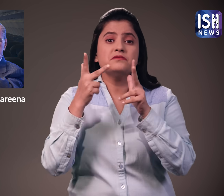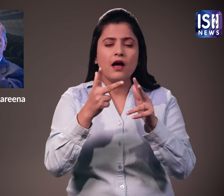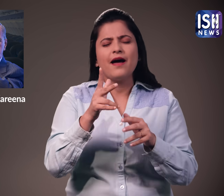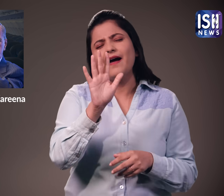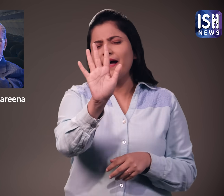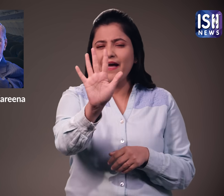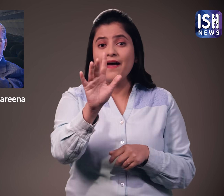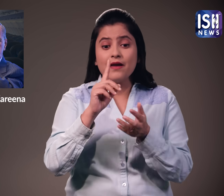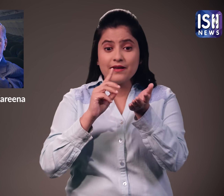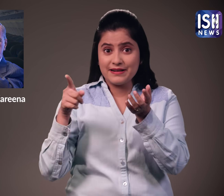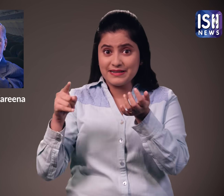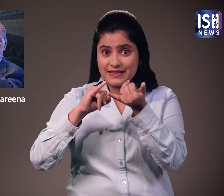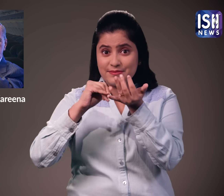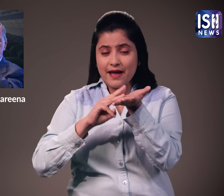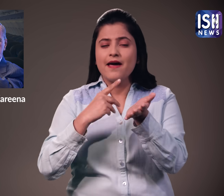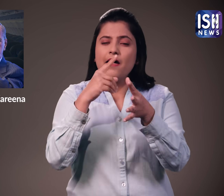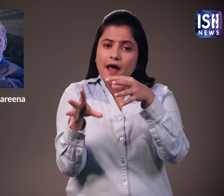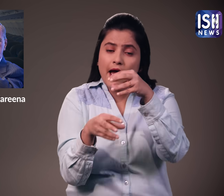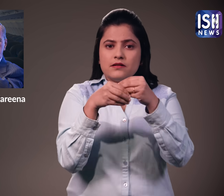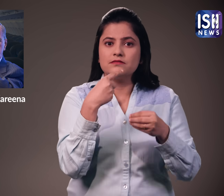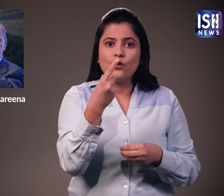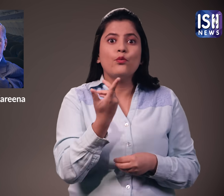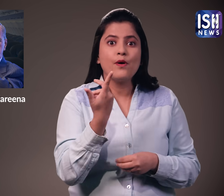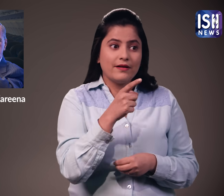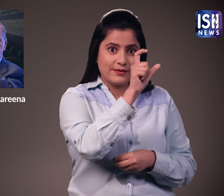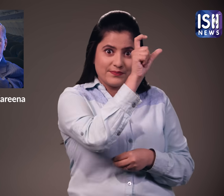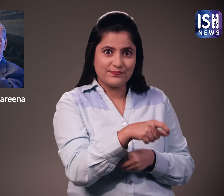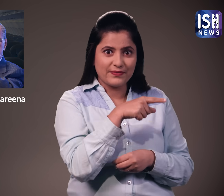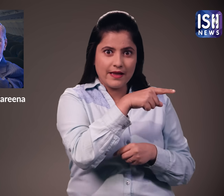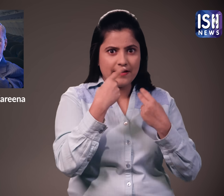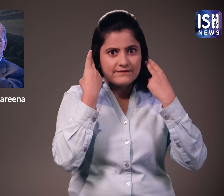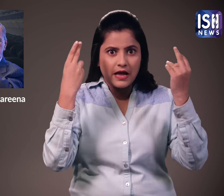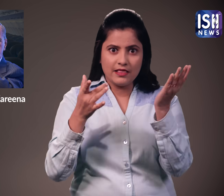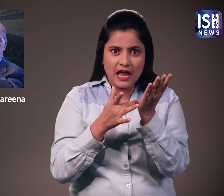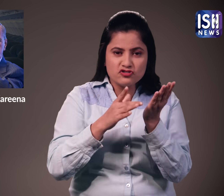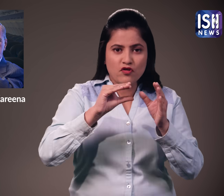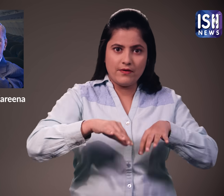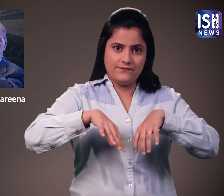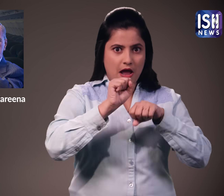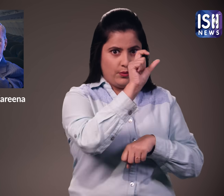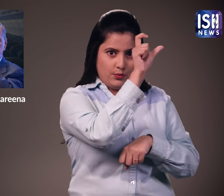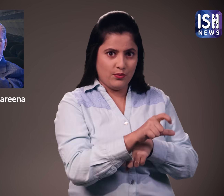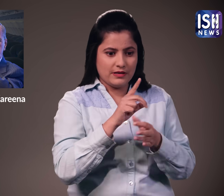उन्होंने आगे कहा मूर्थी एक संस्थापक एक सौफ्ट्वेर व्यक्ति को शायद दस हजार मिलेंगे